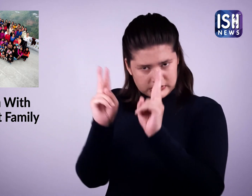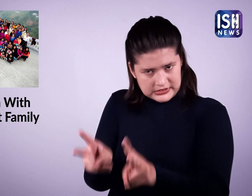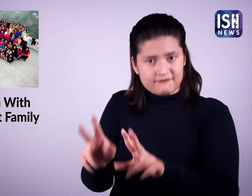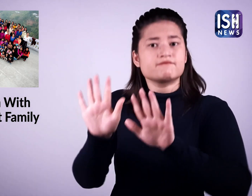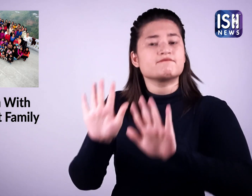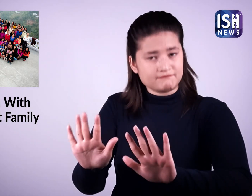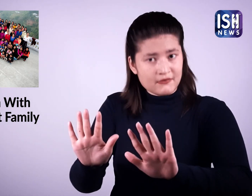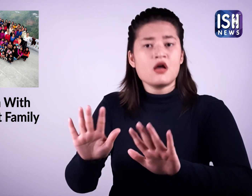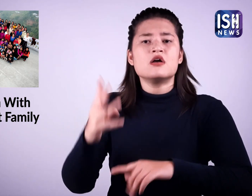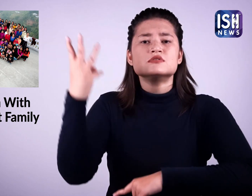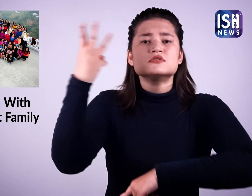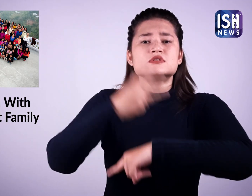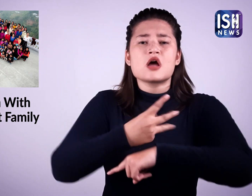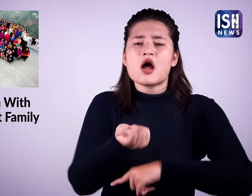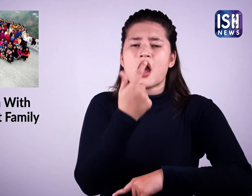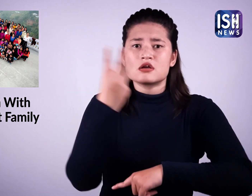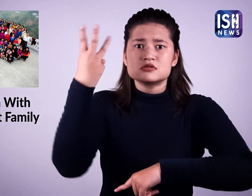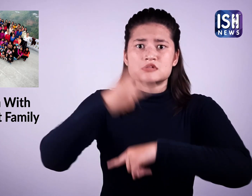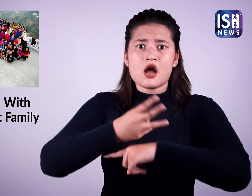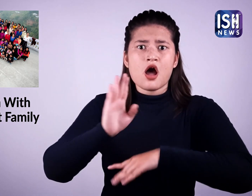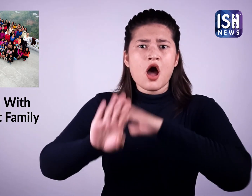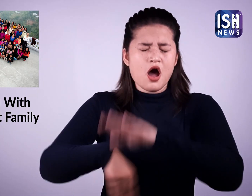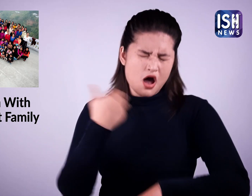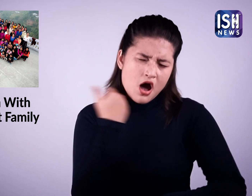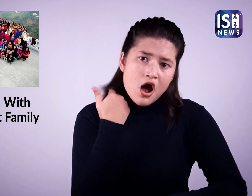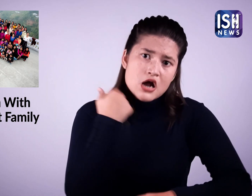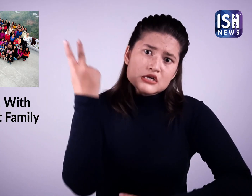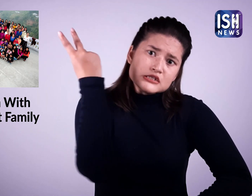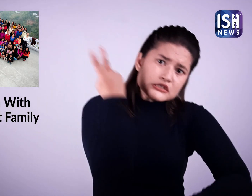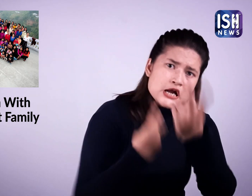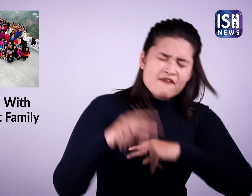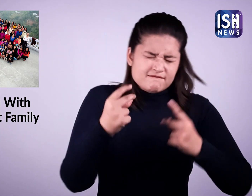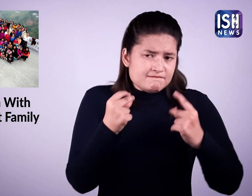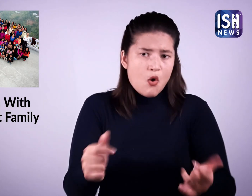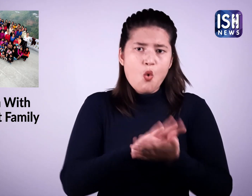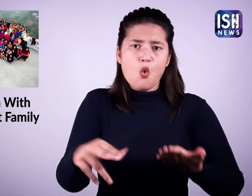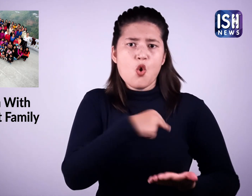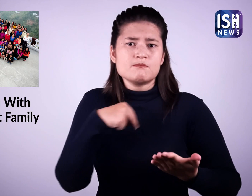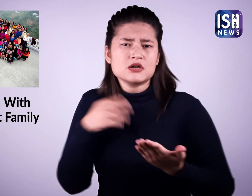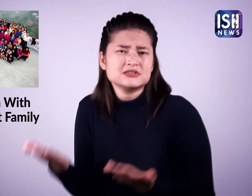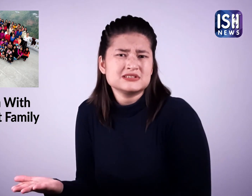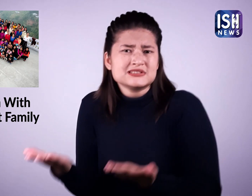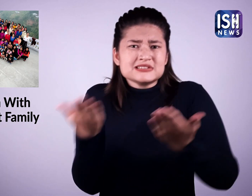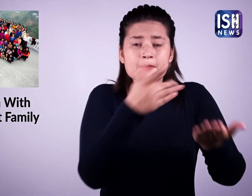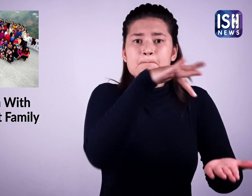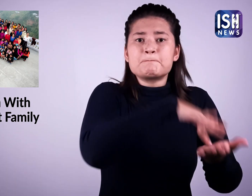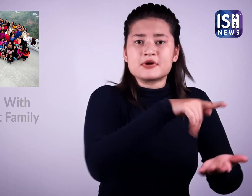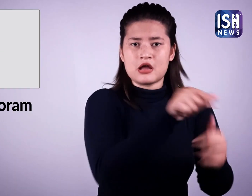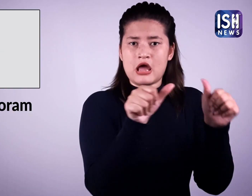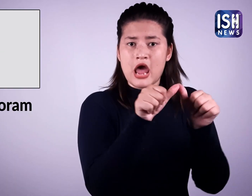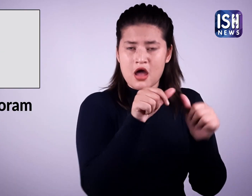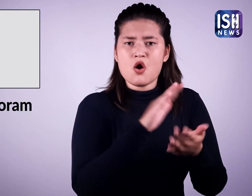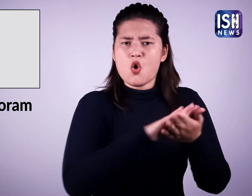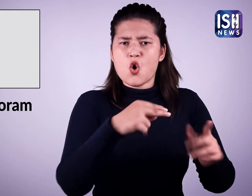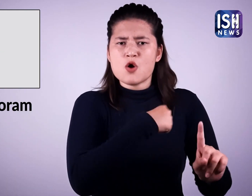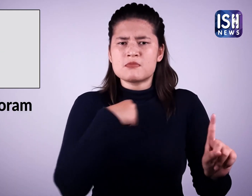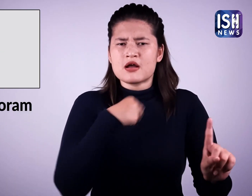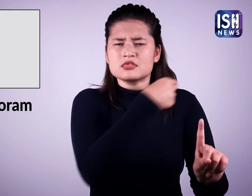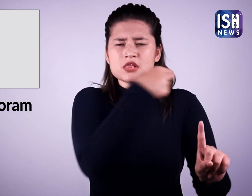तीन दिनों से उनके घर पर उनका इलाज चल रहा था लेकिन उनकी हालत बिगरती गई और उन्हें अस्पताल ले जाया गया आईजवाल